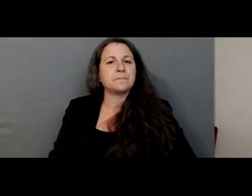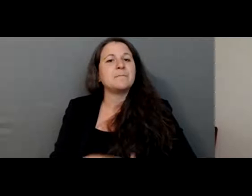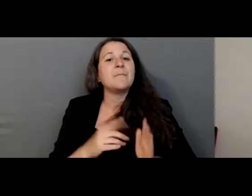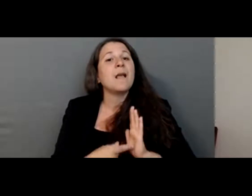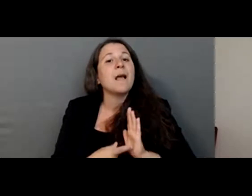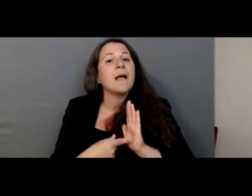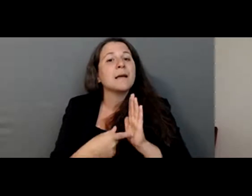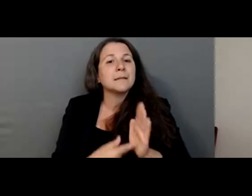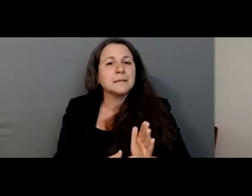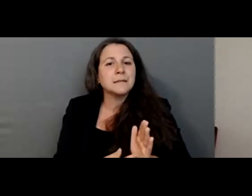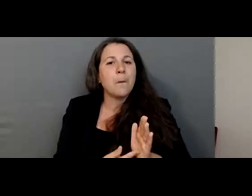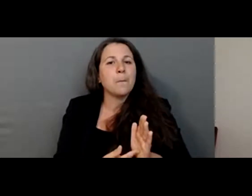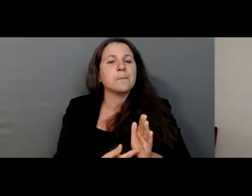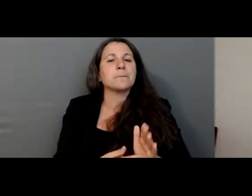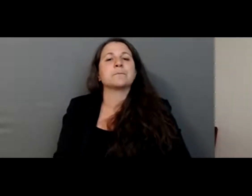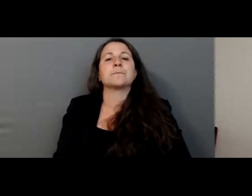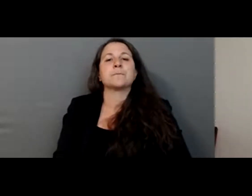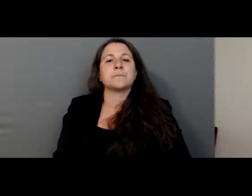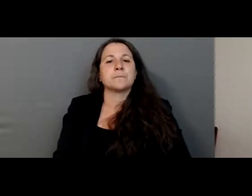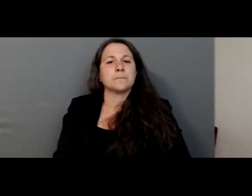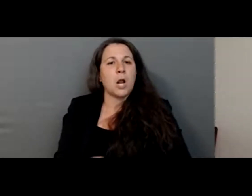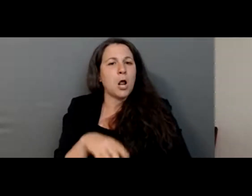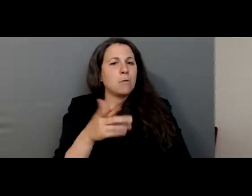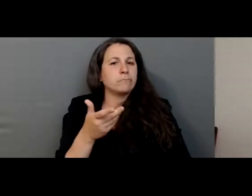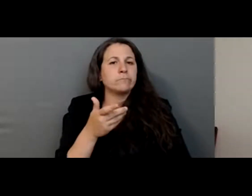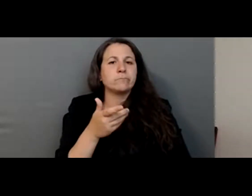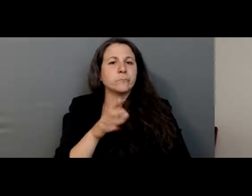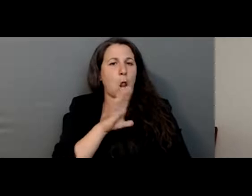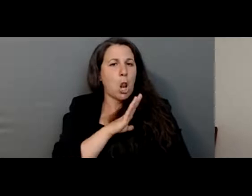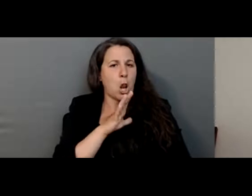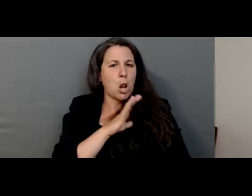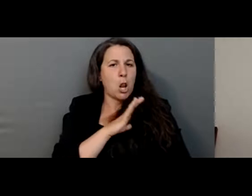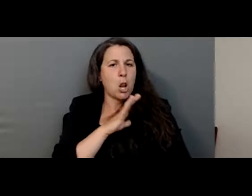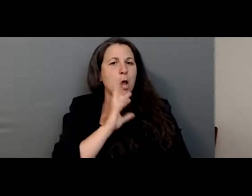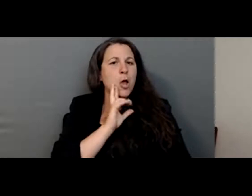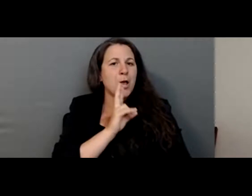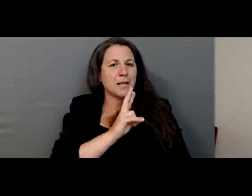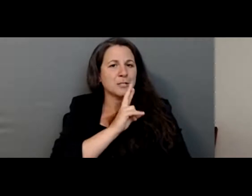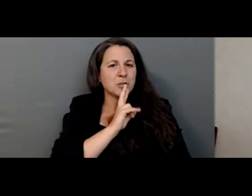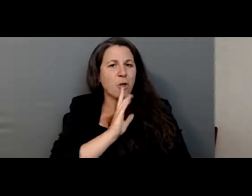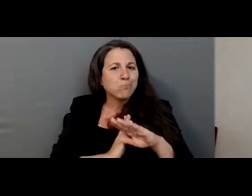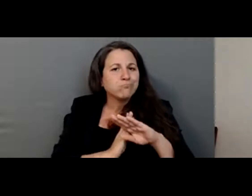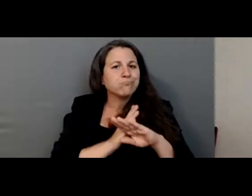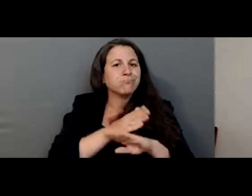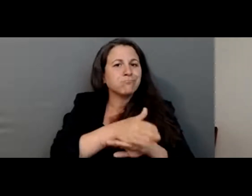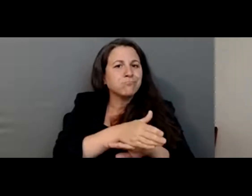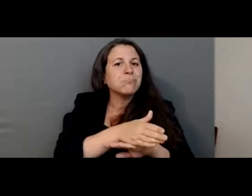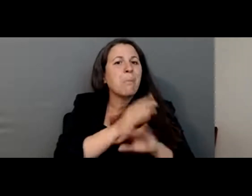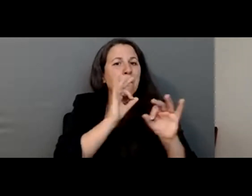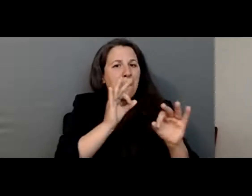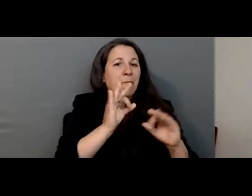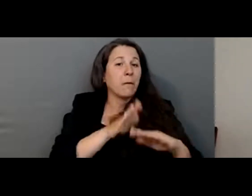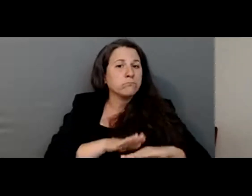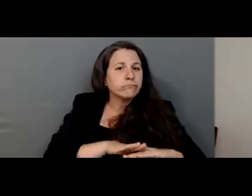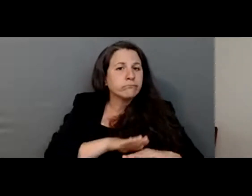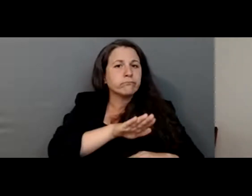c'est une chose qu'il y ait, par exemple, un café où il y a un accès pour personnes en situation de handicap, par exemple,